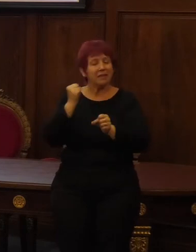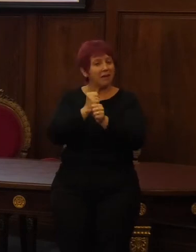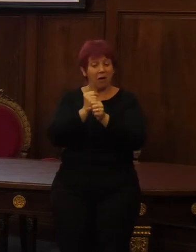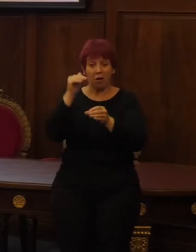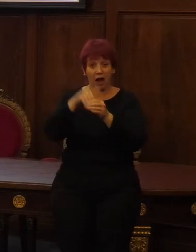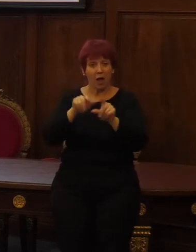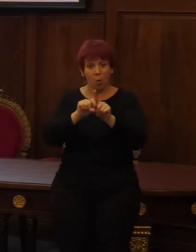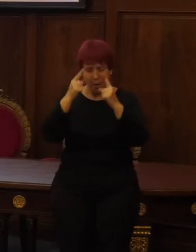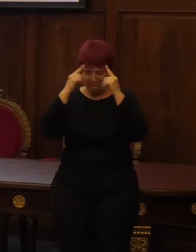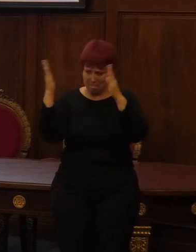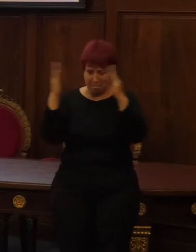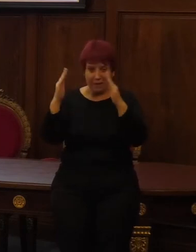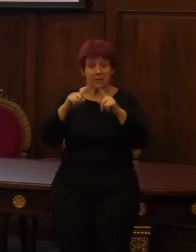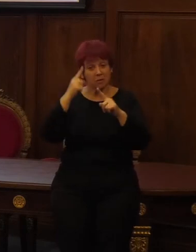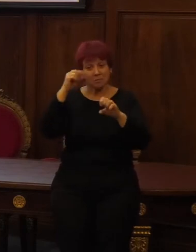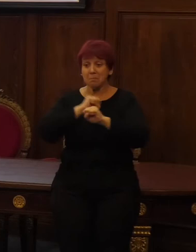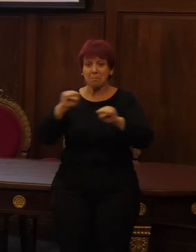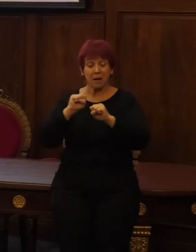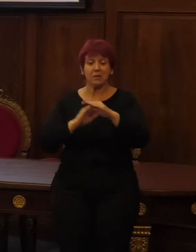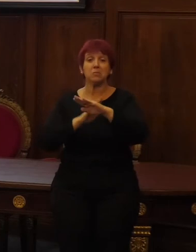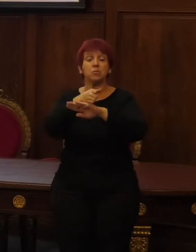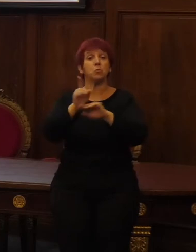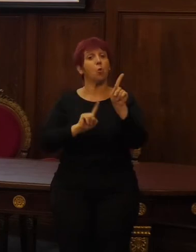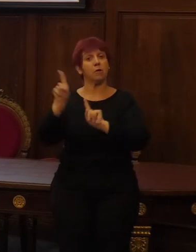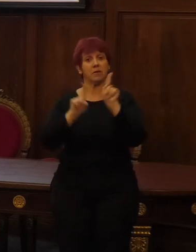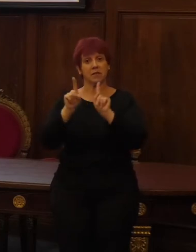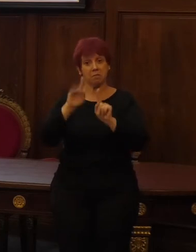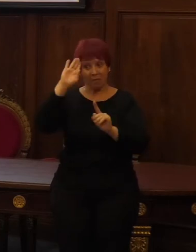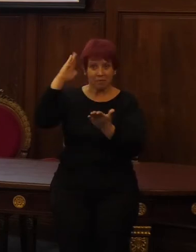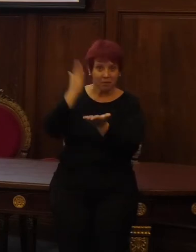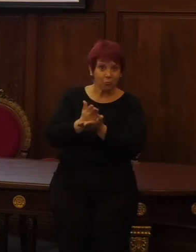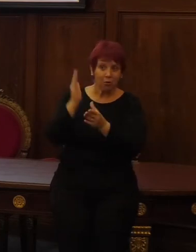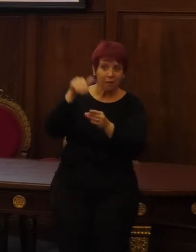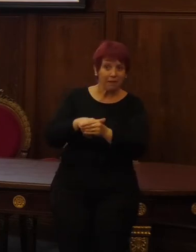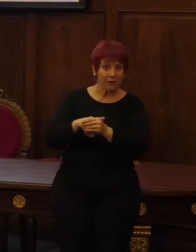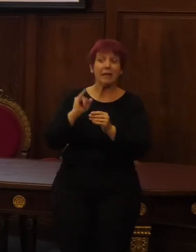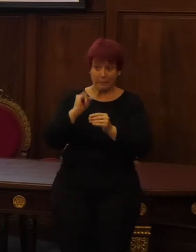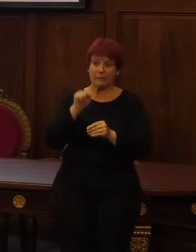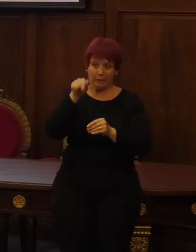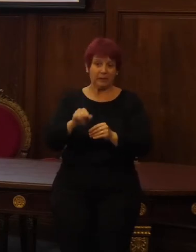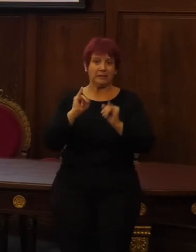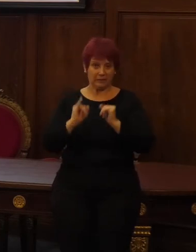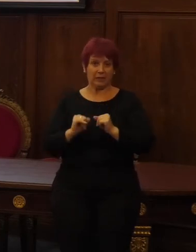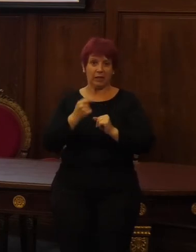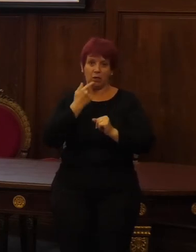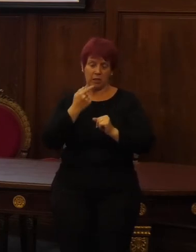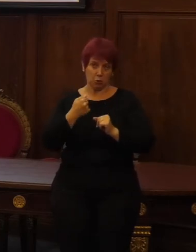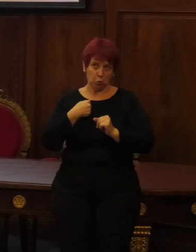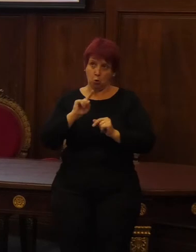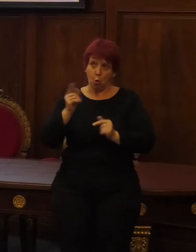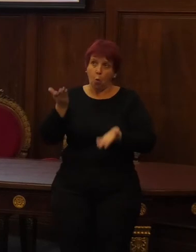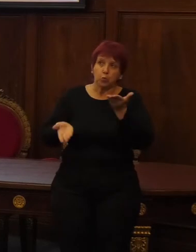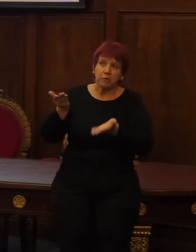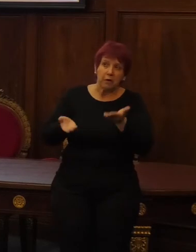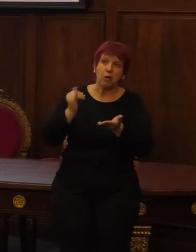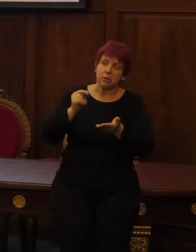Diego, es verdad que el impacto de la intervención universitaria durante la dictadura incidió también, no justifico nada